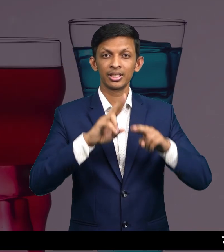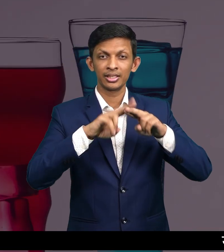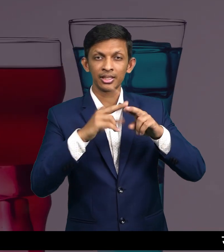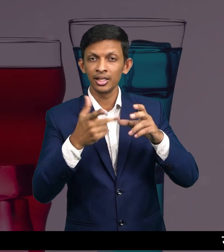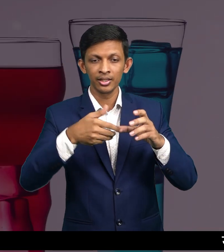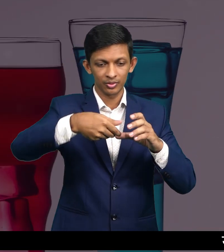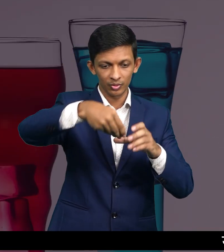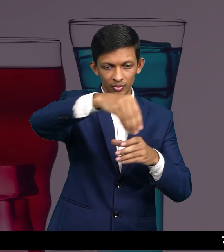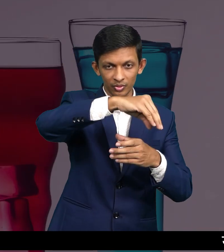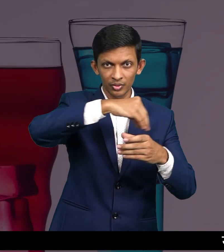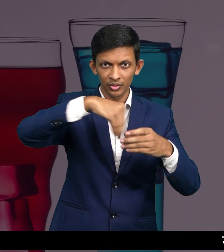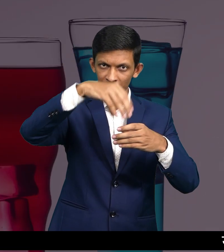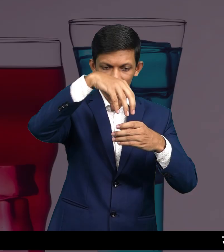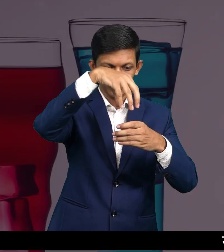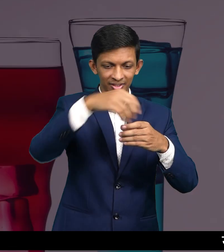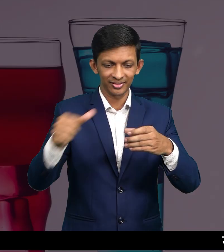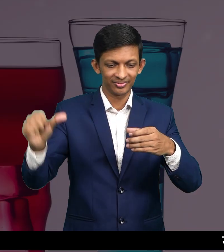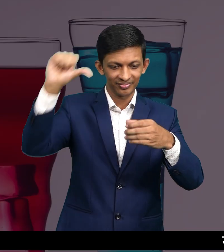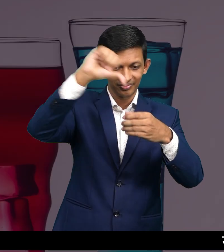गाळणे.